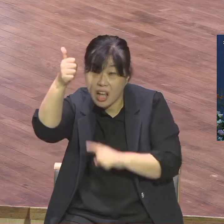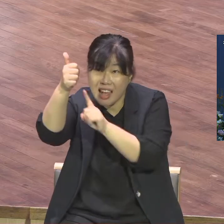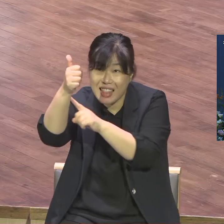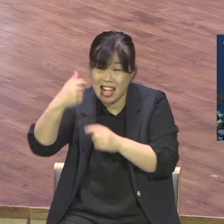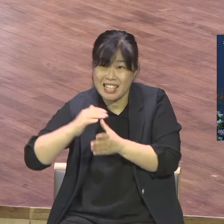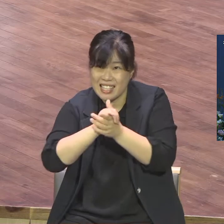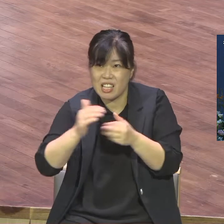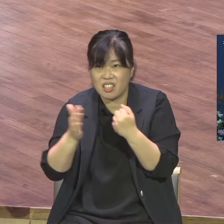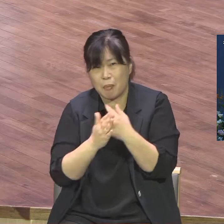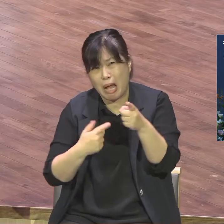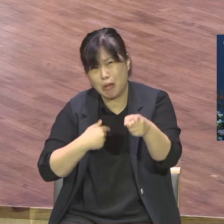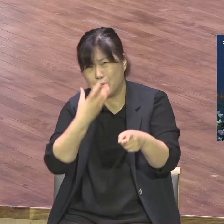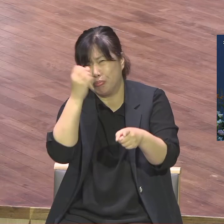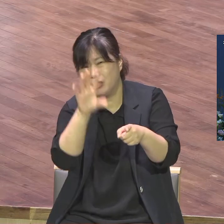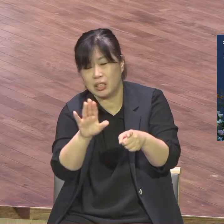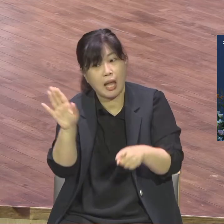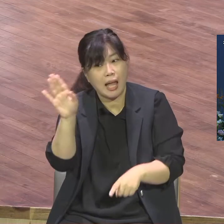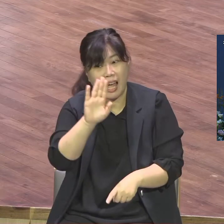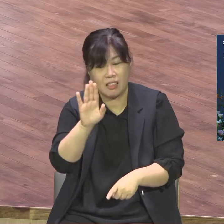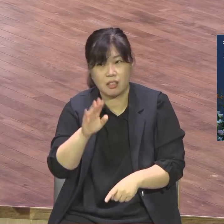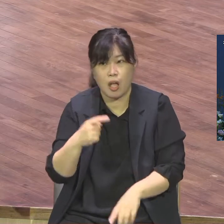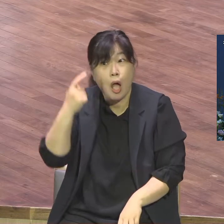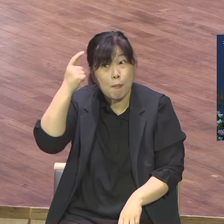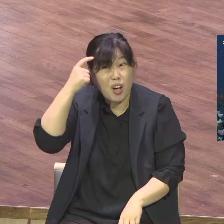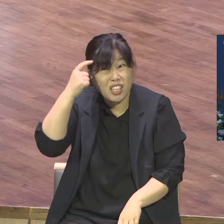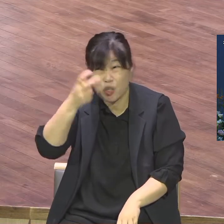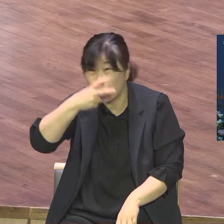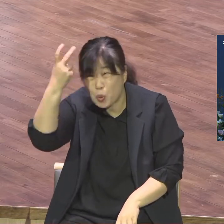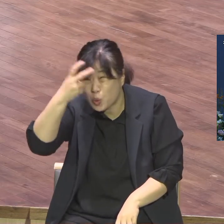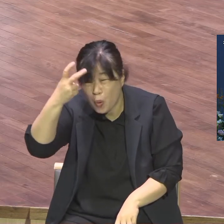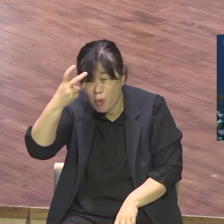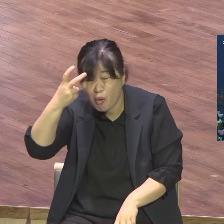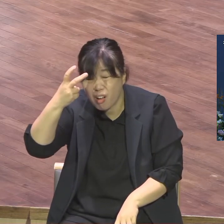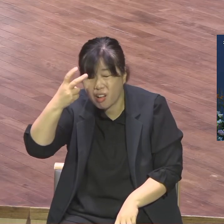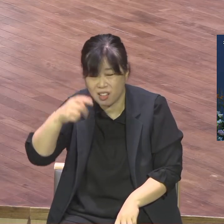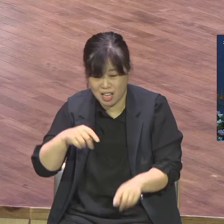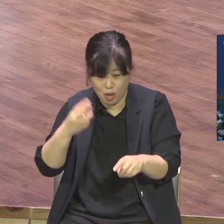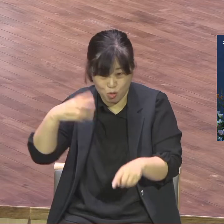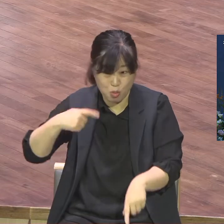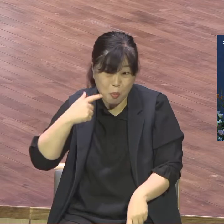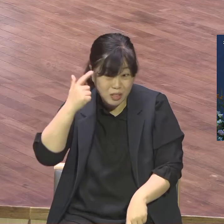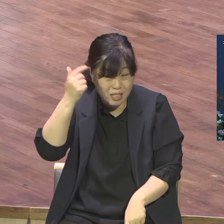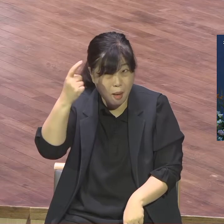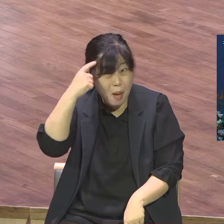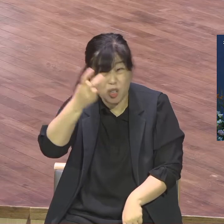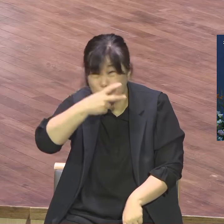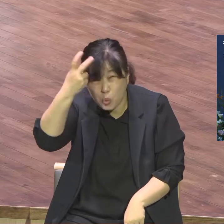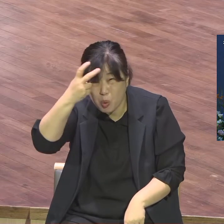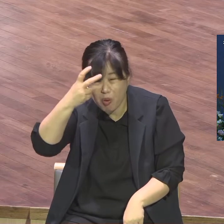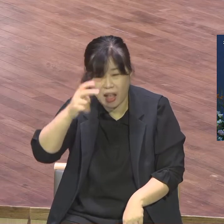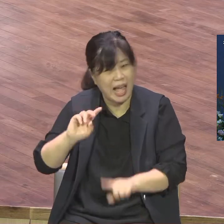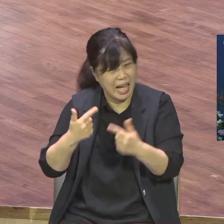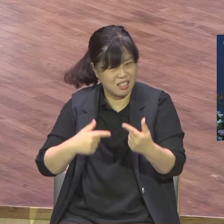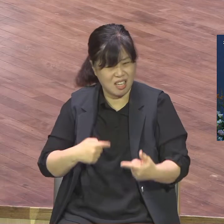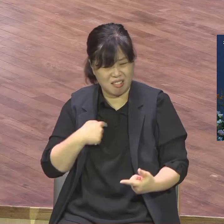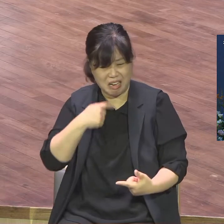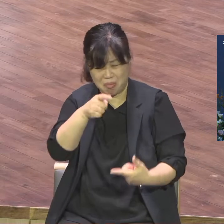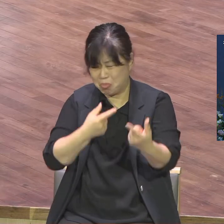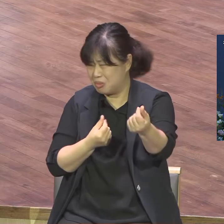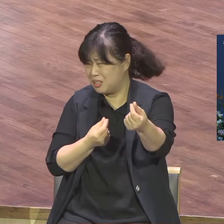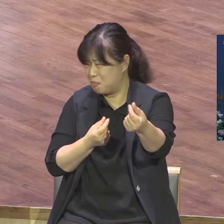좋아서 좁은데 얼마나 좋겠지. 머리랑 내 머리랑 별 차이 없지. 근데 이게 하나님이 주신 창조적 지혜를